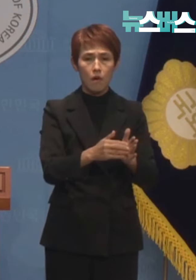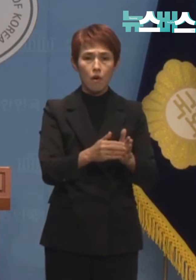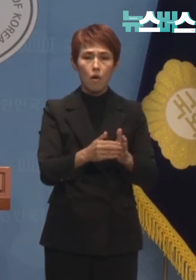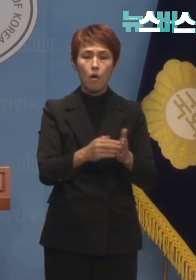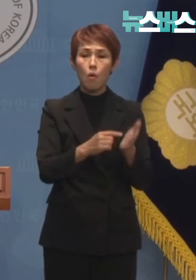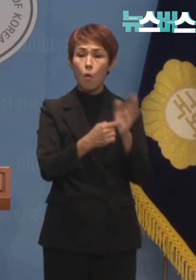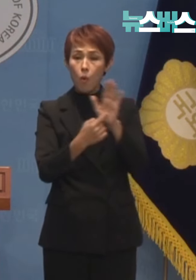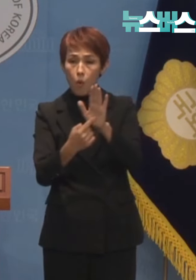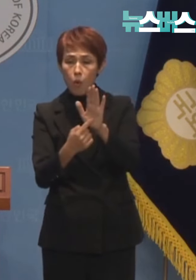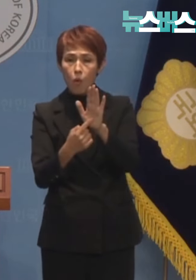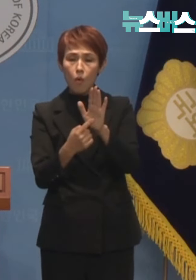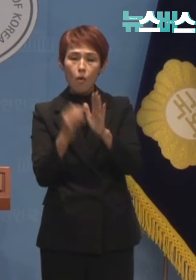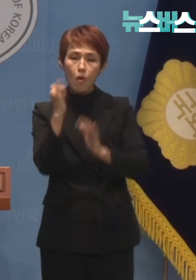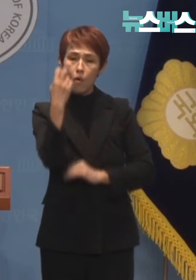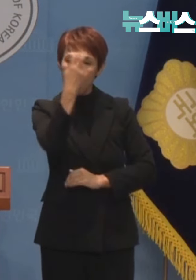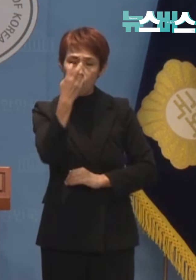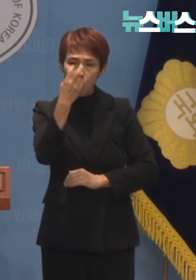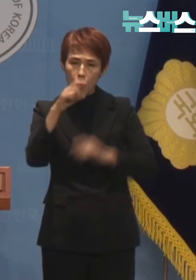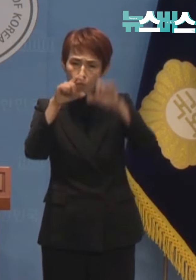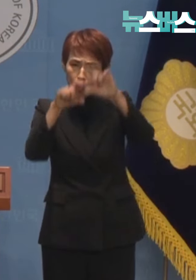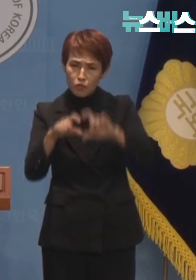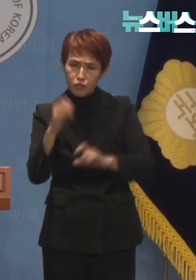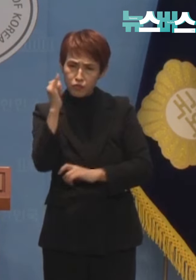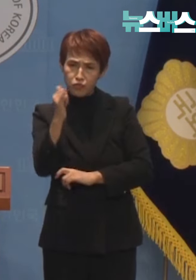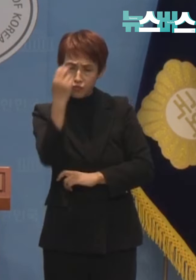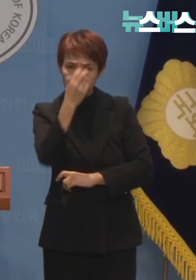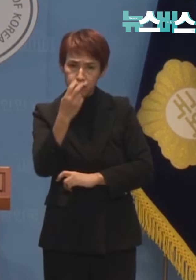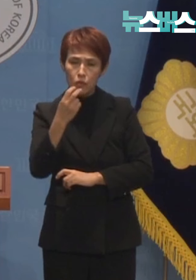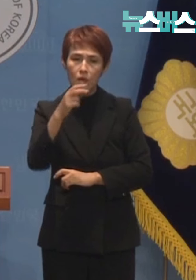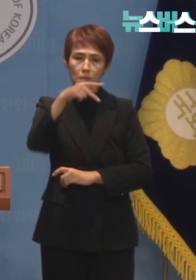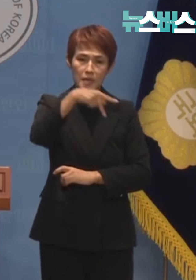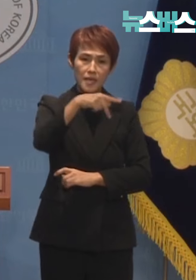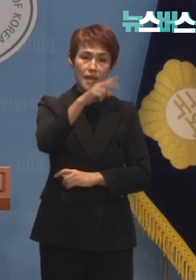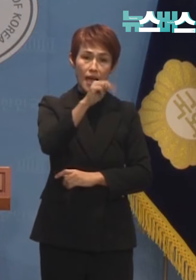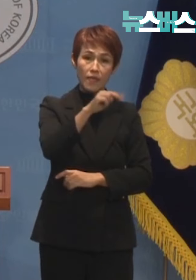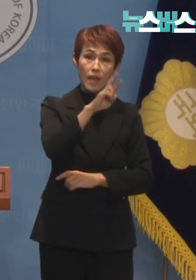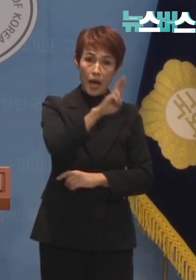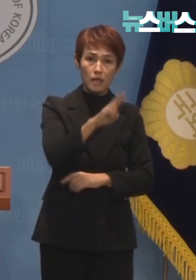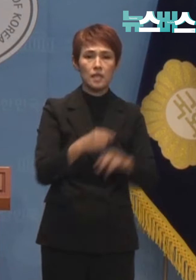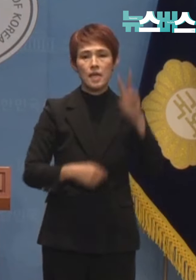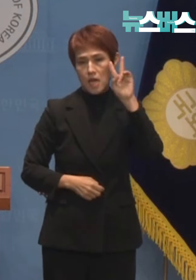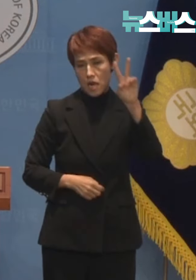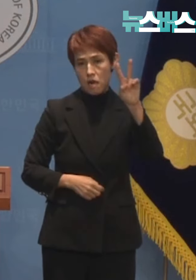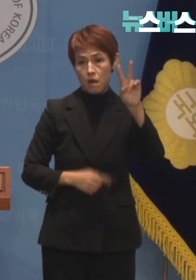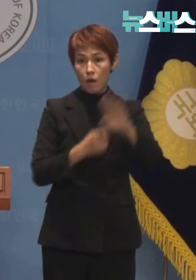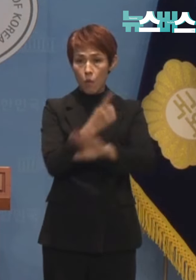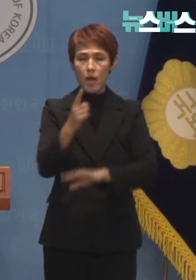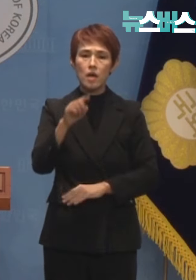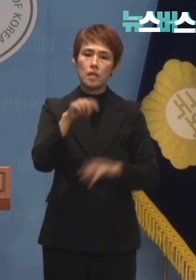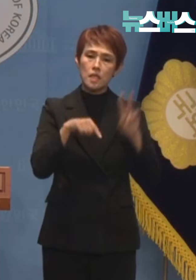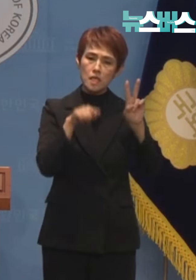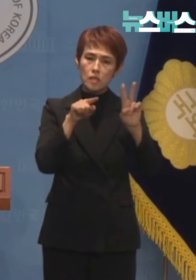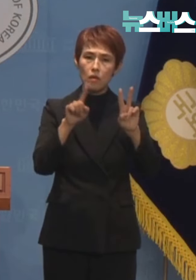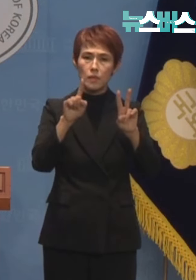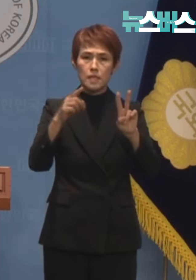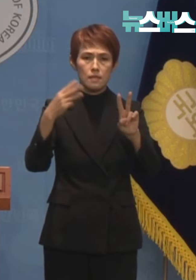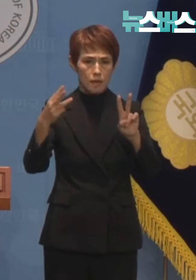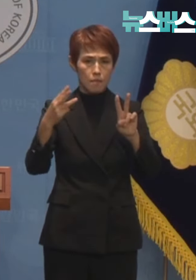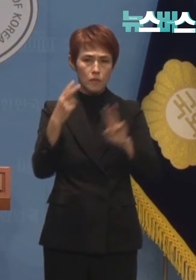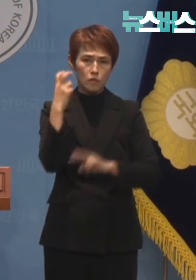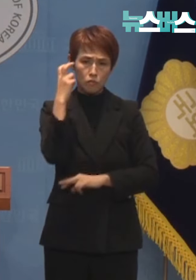공표 여론조사들의 평균 조사 일수가 PNR은 2일, 그 외의 업체들은 2.13일이었던